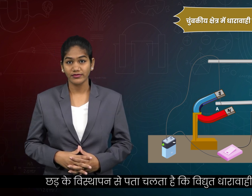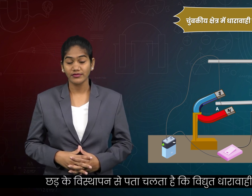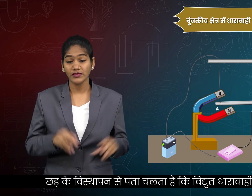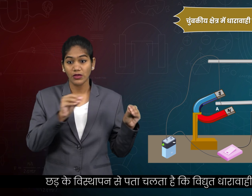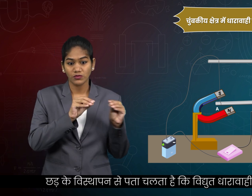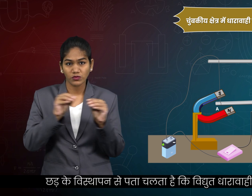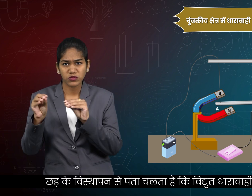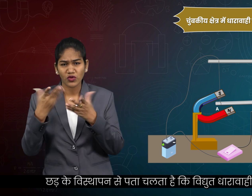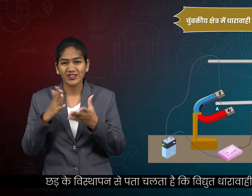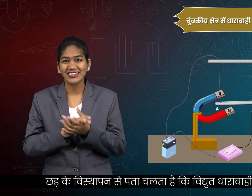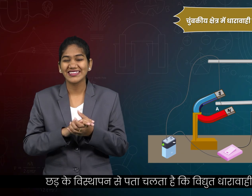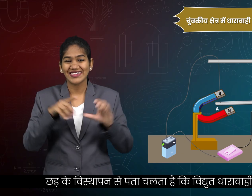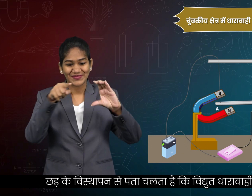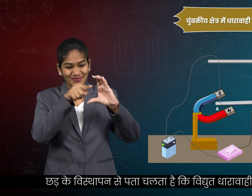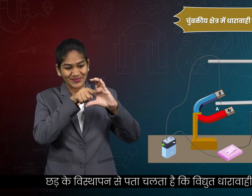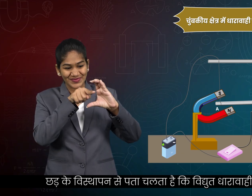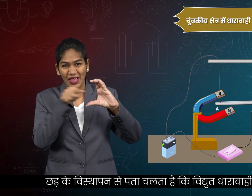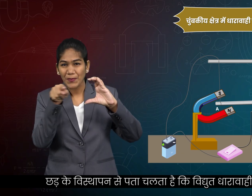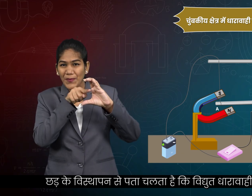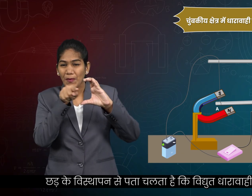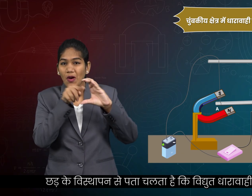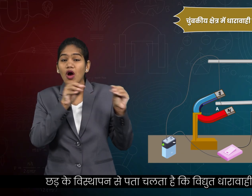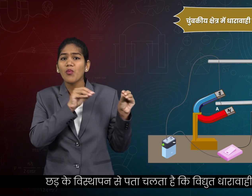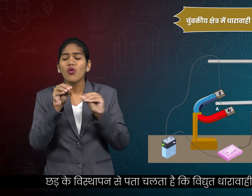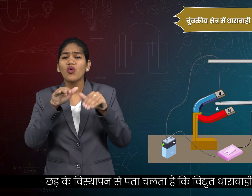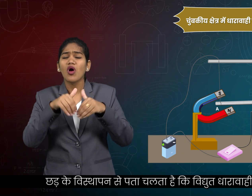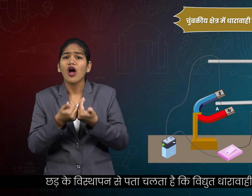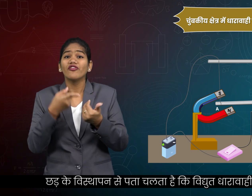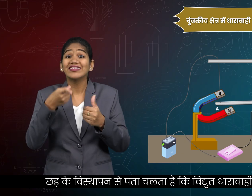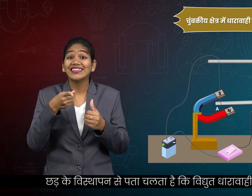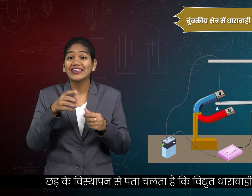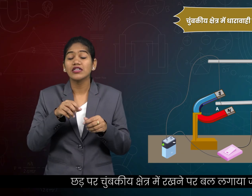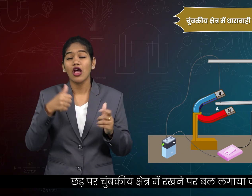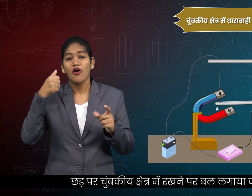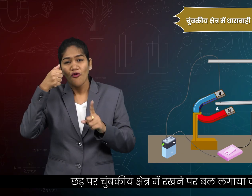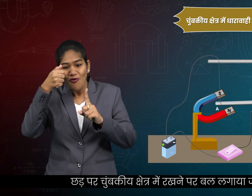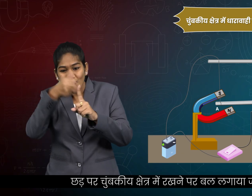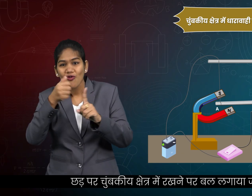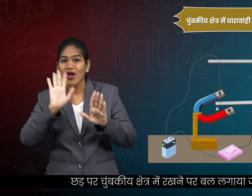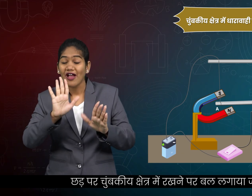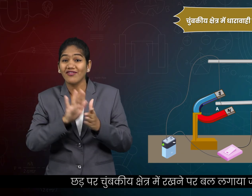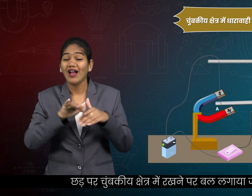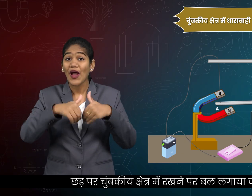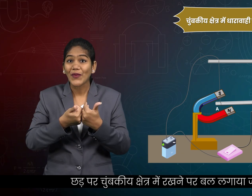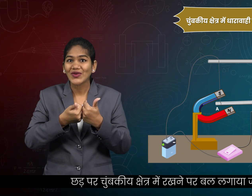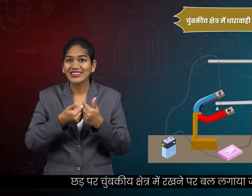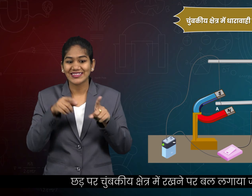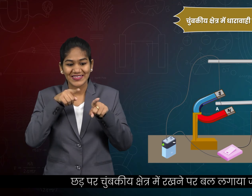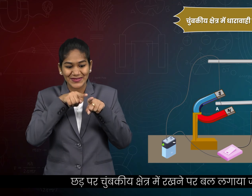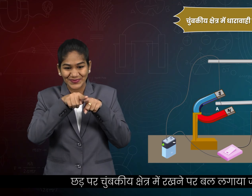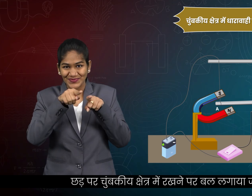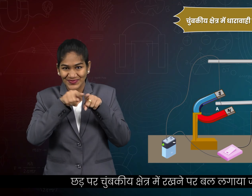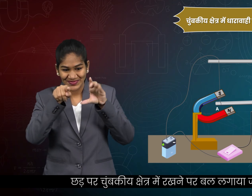छड़ के विस्थापन से पता चलता है कि विद्युत धारावाही एल्यूमीनियम छड़ पर चुंबकीय क्षेत्र